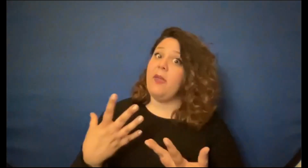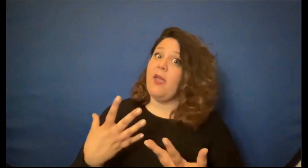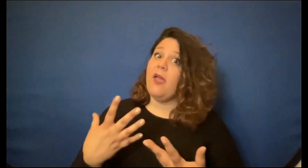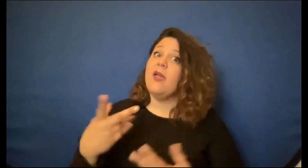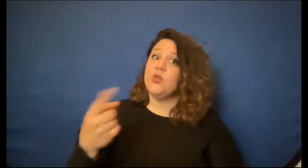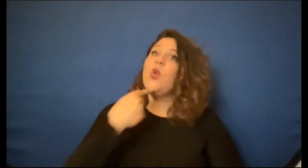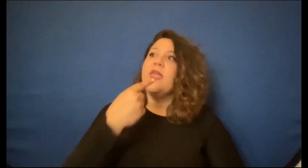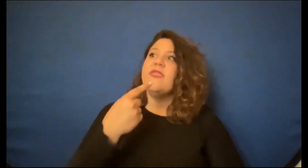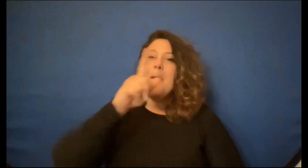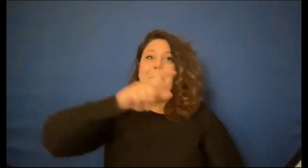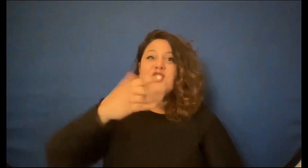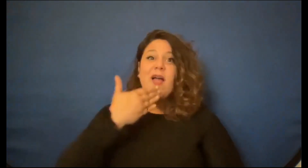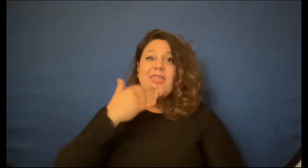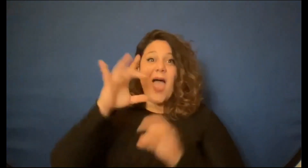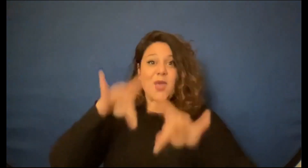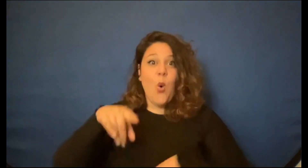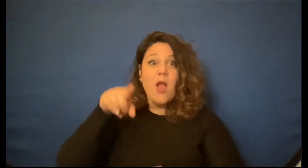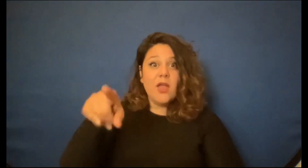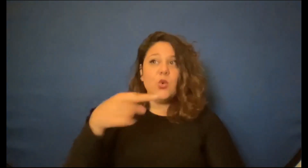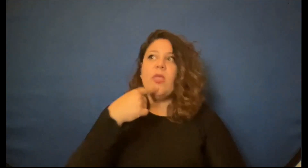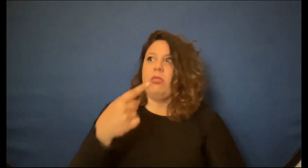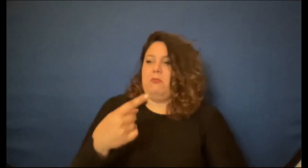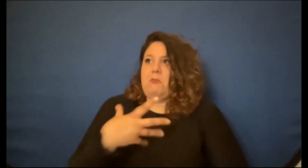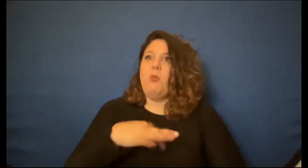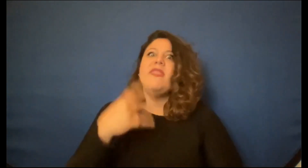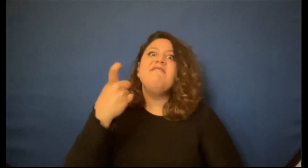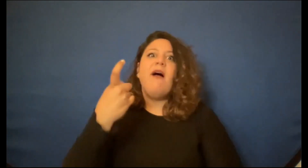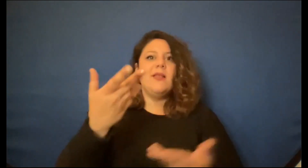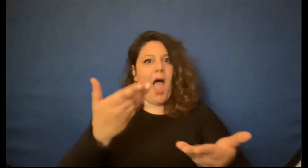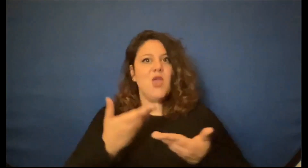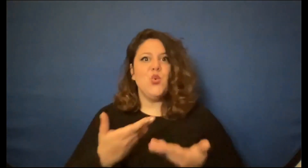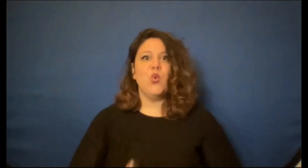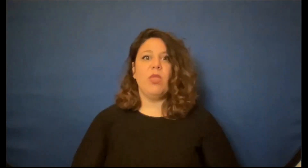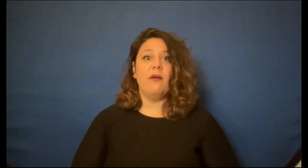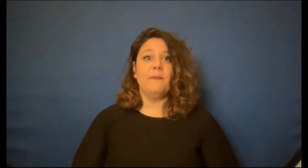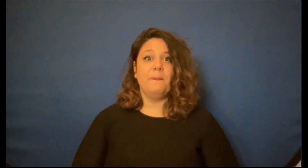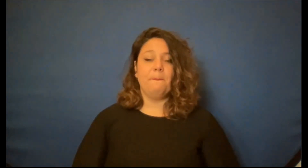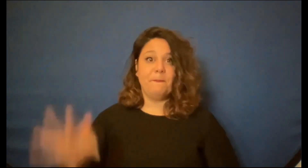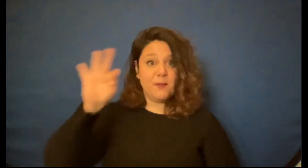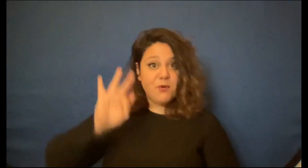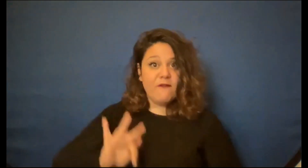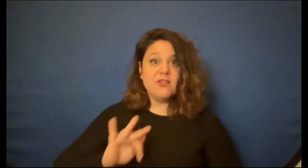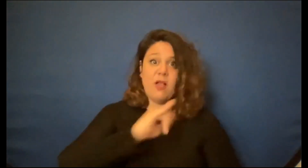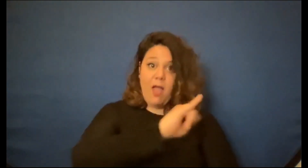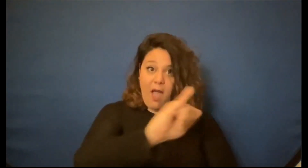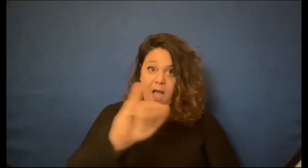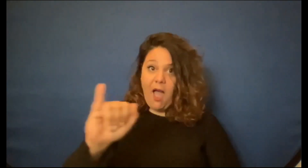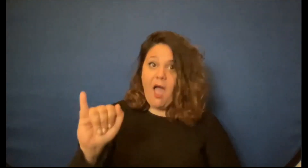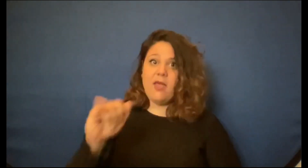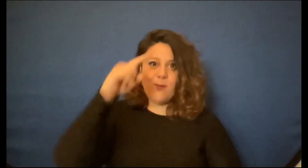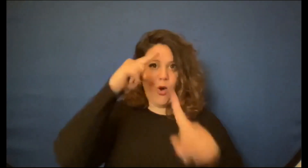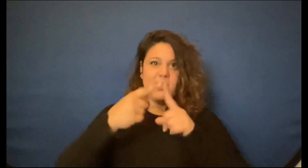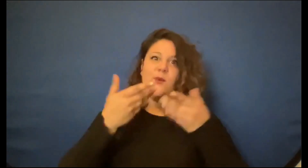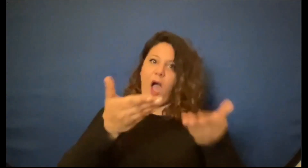gente de tu edad que también puede necesitar ayuda, ¿no? Y que los profesionales están ahí para ayudaros, para